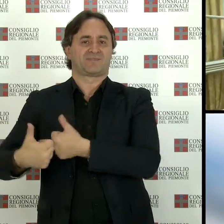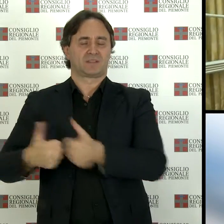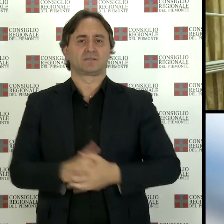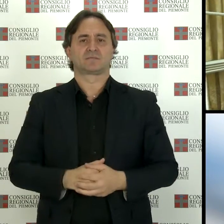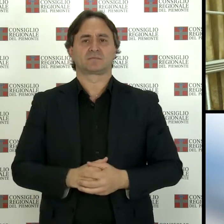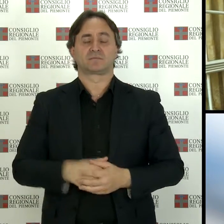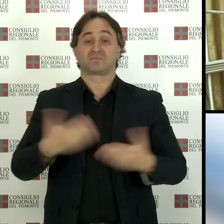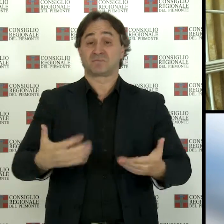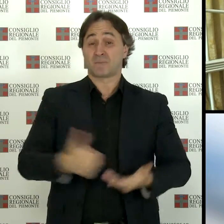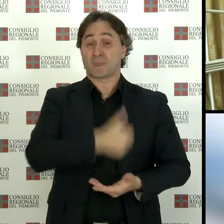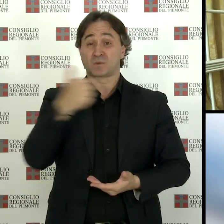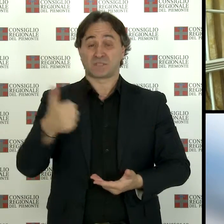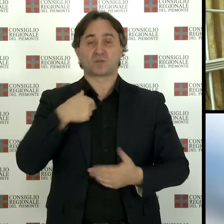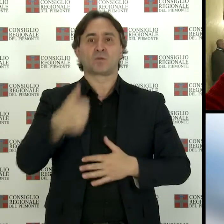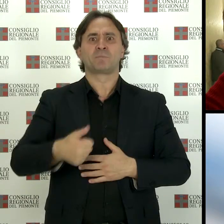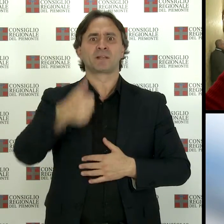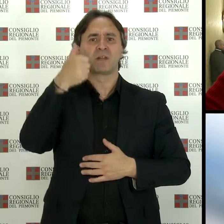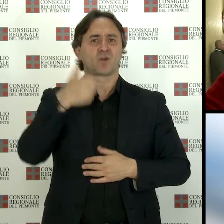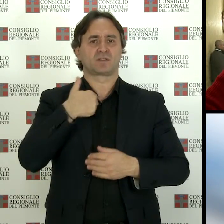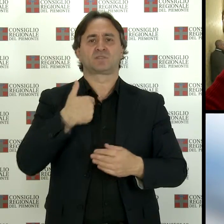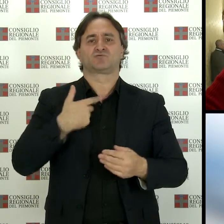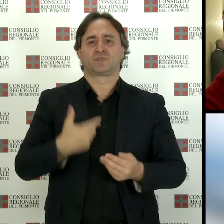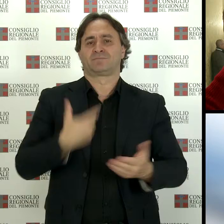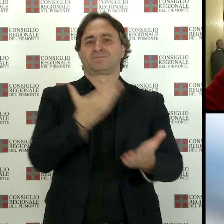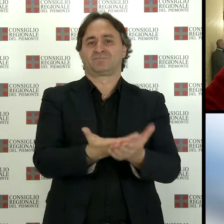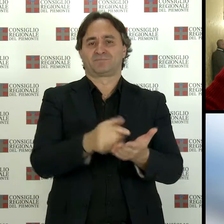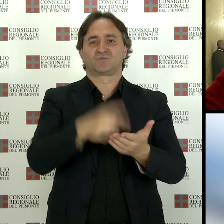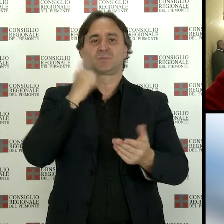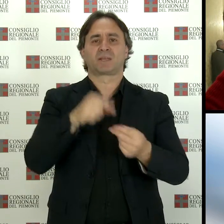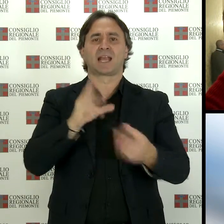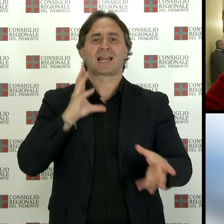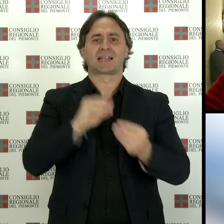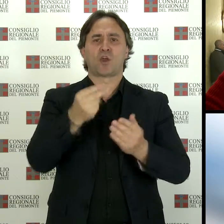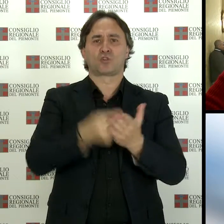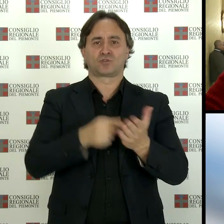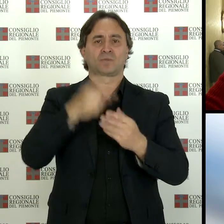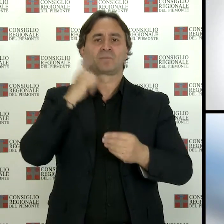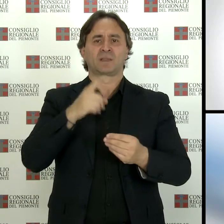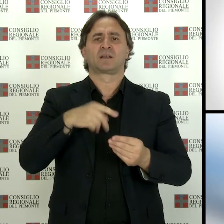è stato inoltre presentato per la prima volta anche il rendiconto semplificato per il cittadino.